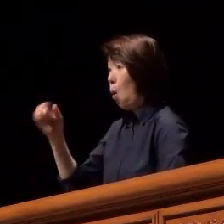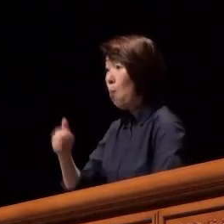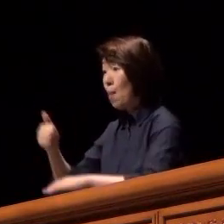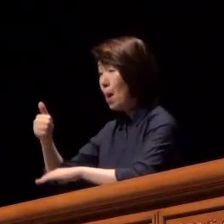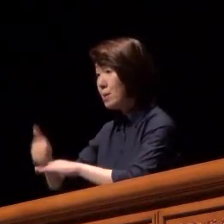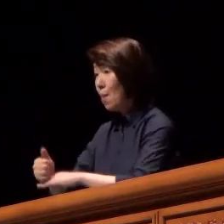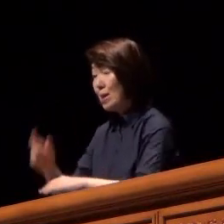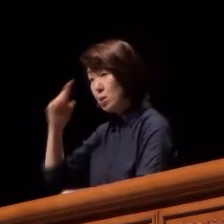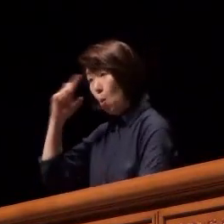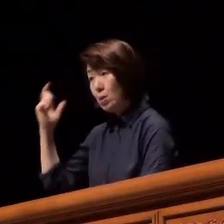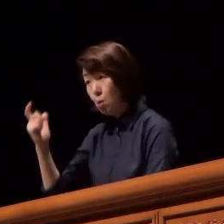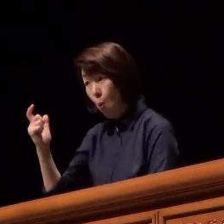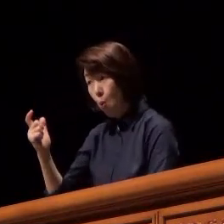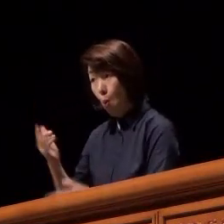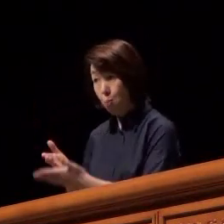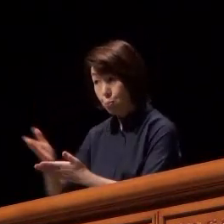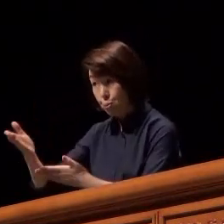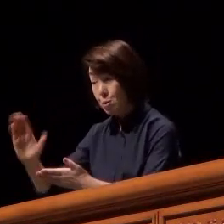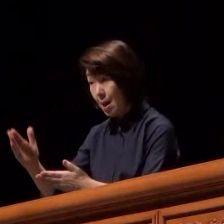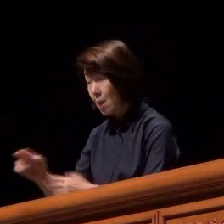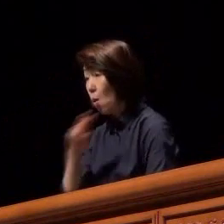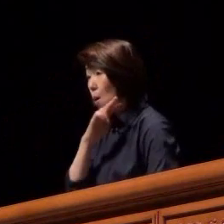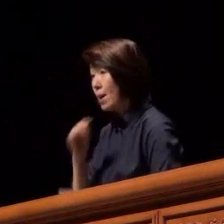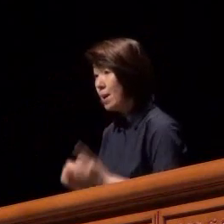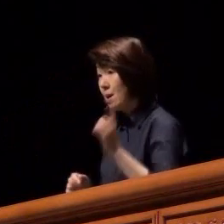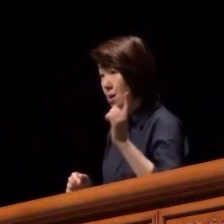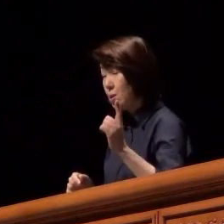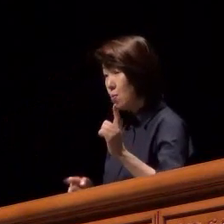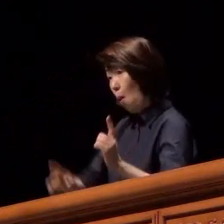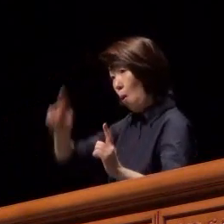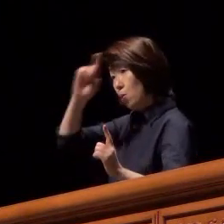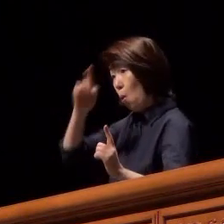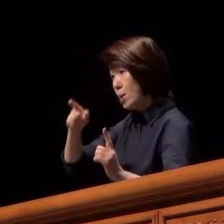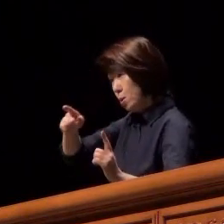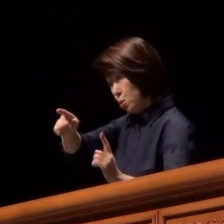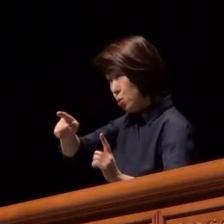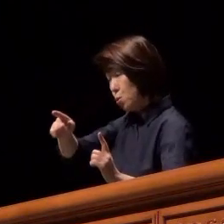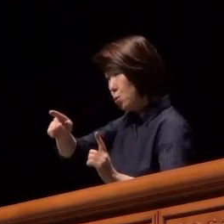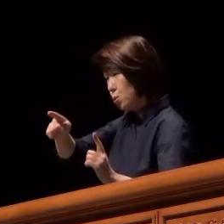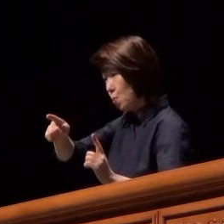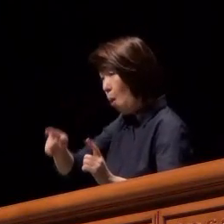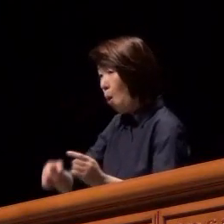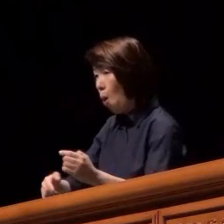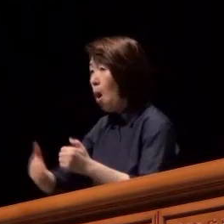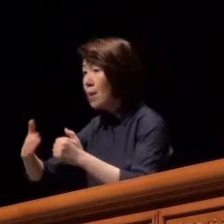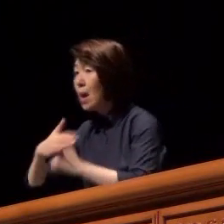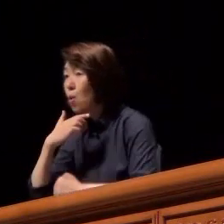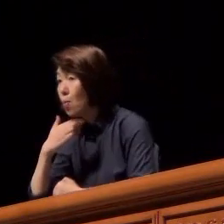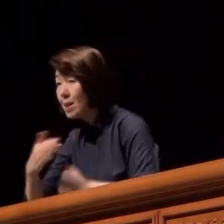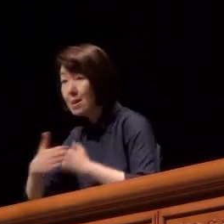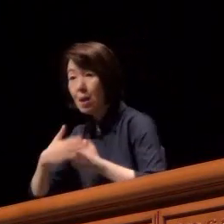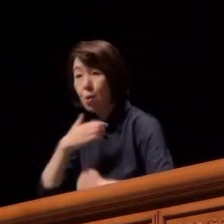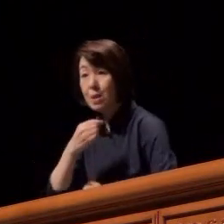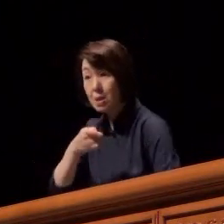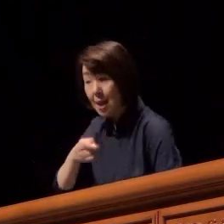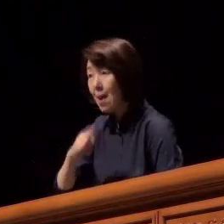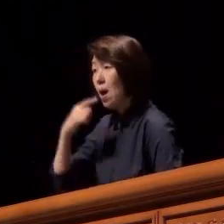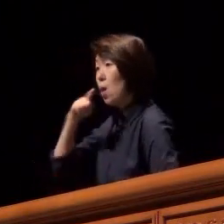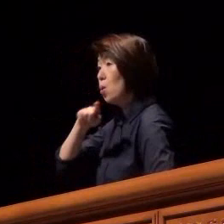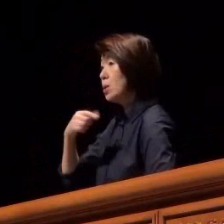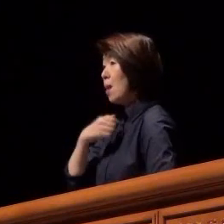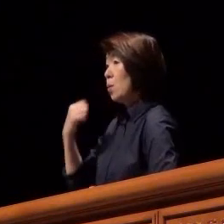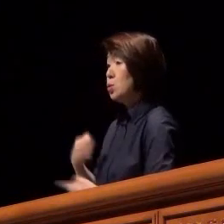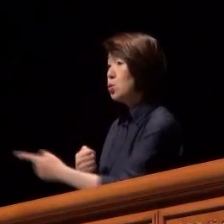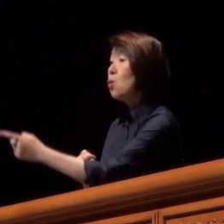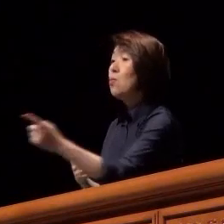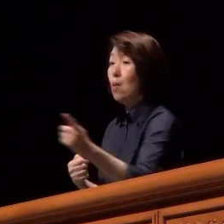に強硬な姿勢だけれども、イギリスもそれからドイツも頼みにする国、もちロシアとそれから中国もそう